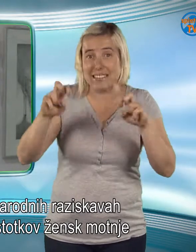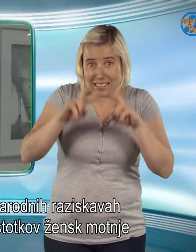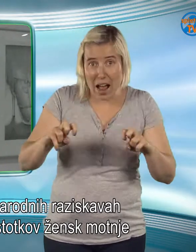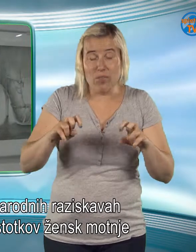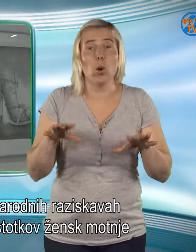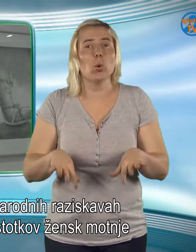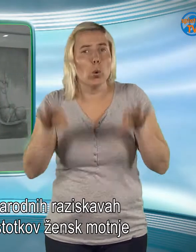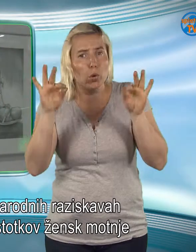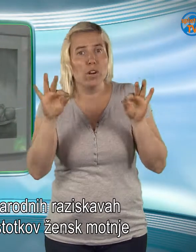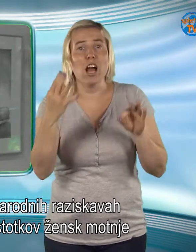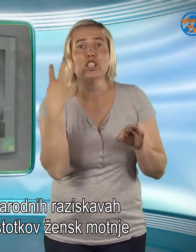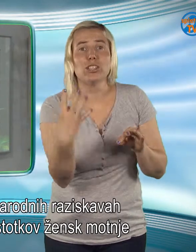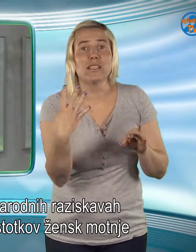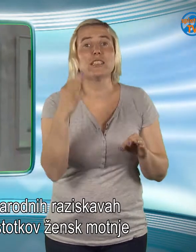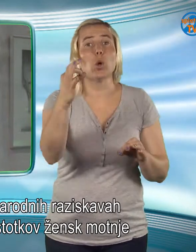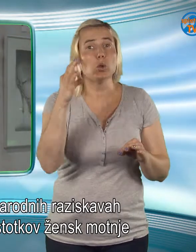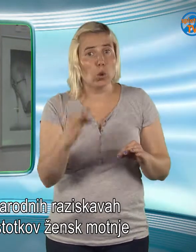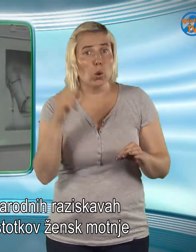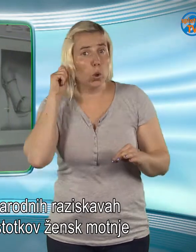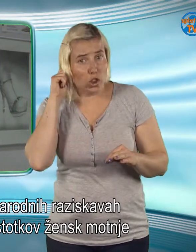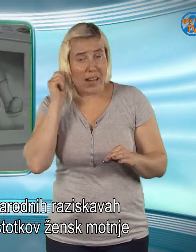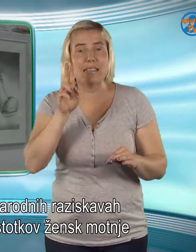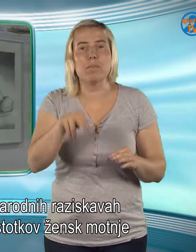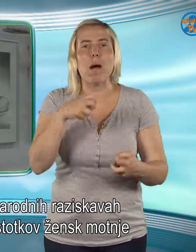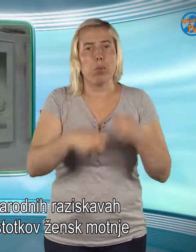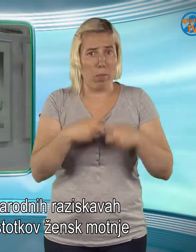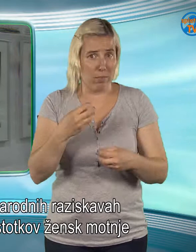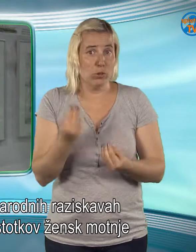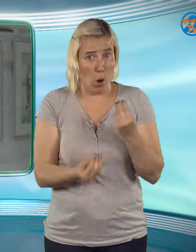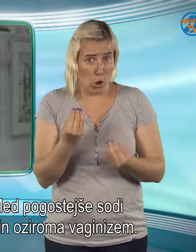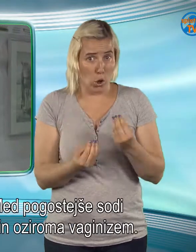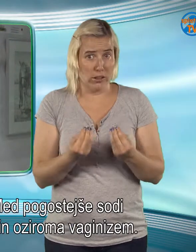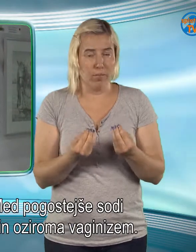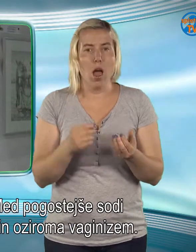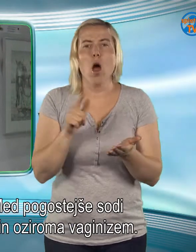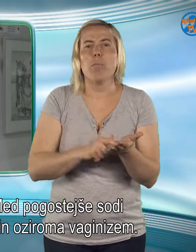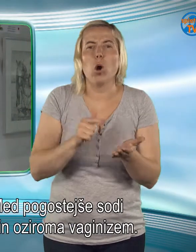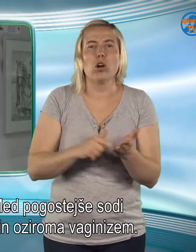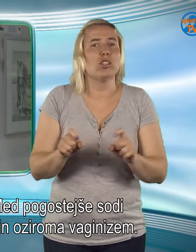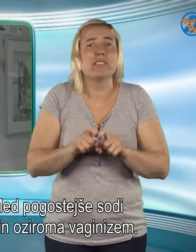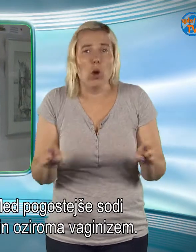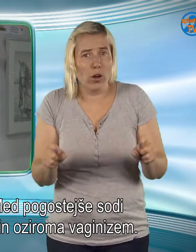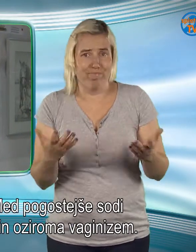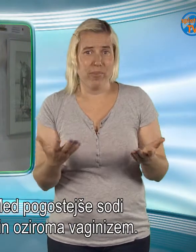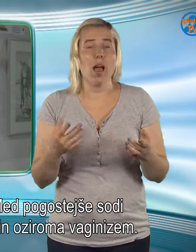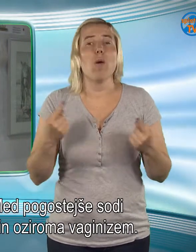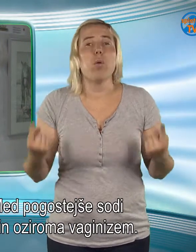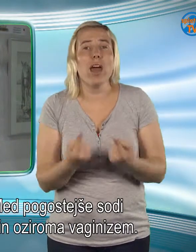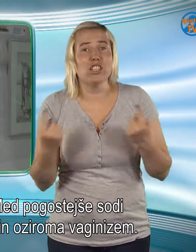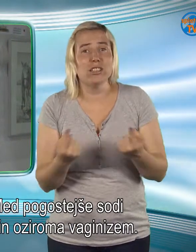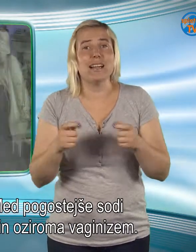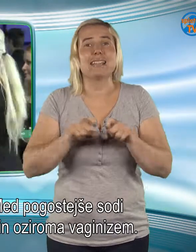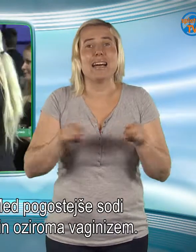mednarodnih raziskavah naj bi imelo 40% žensk motnje spolne funkcije. Med pogostejše